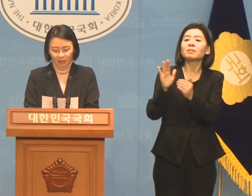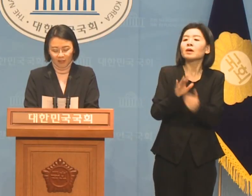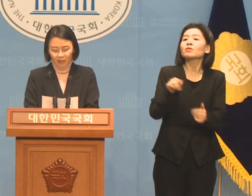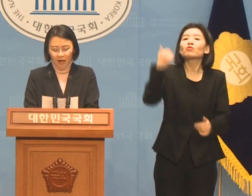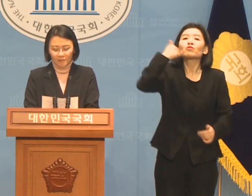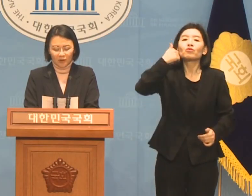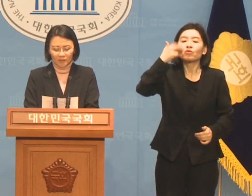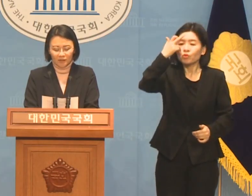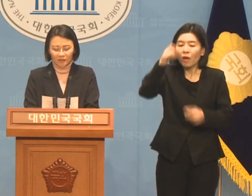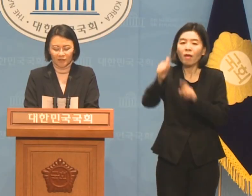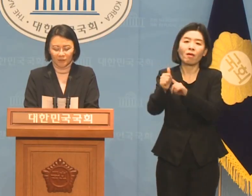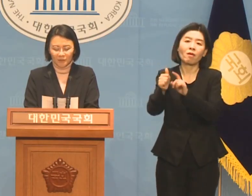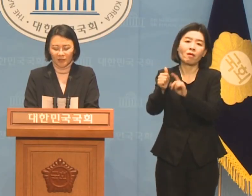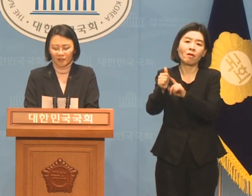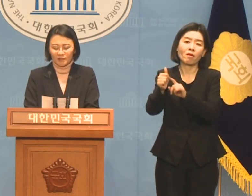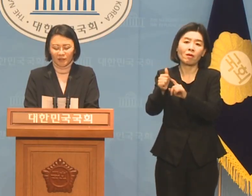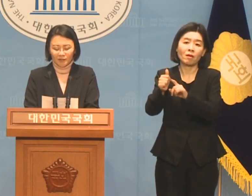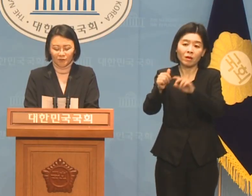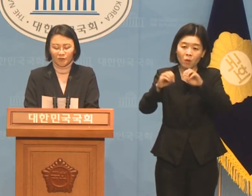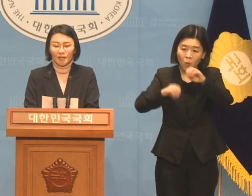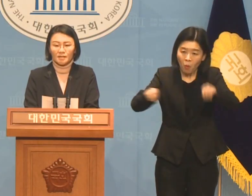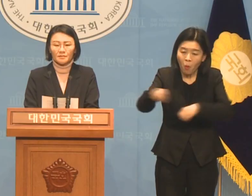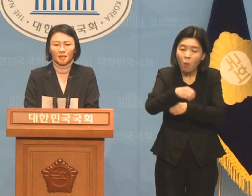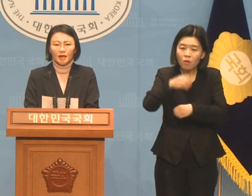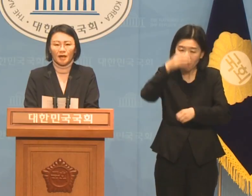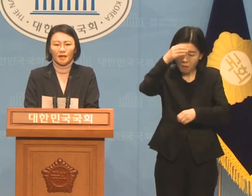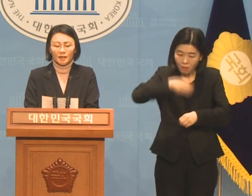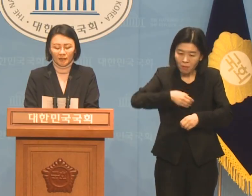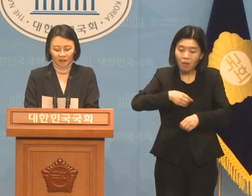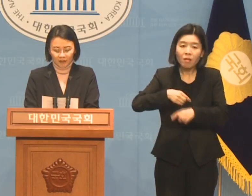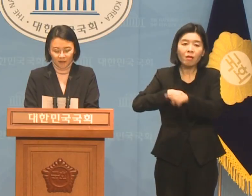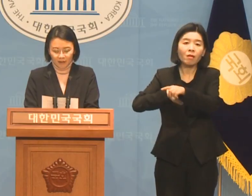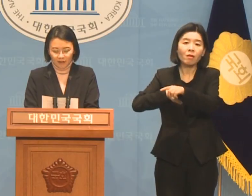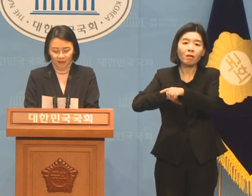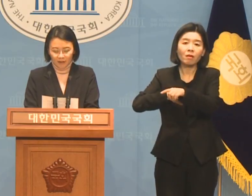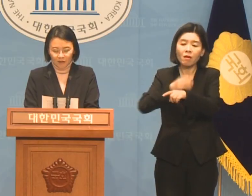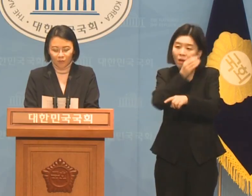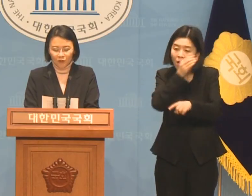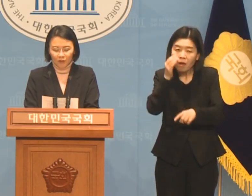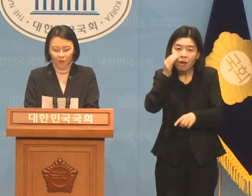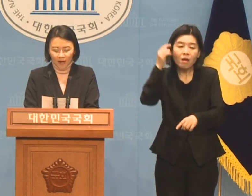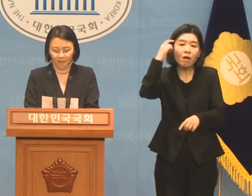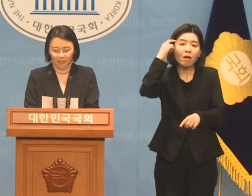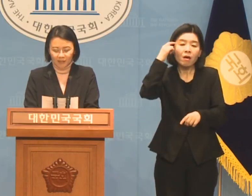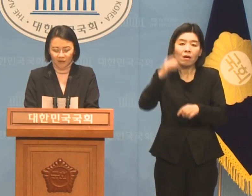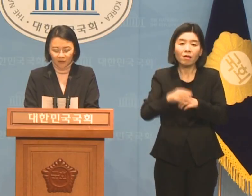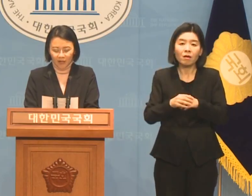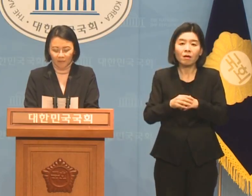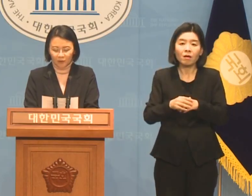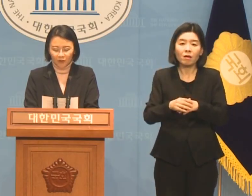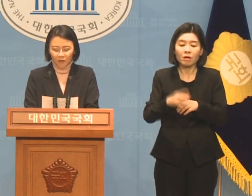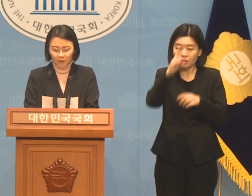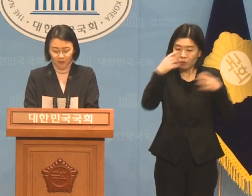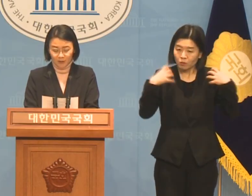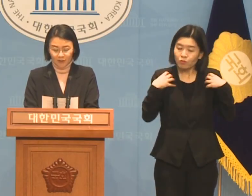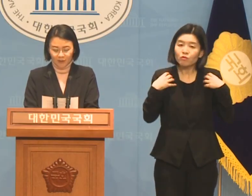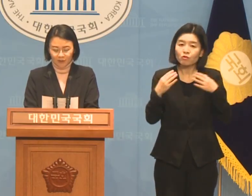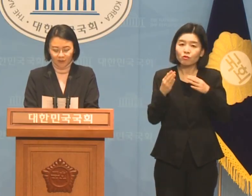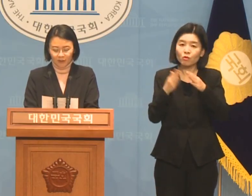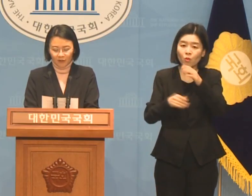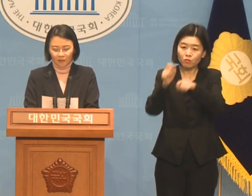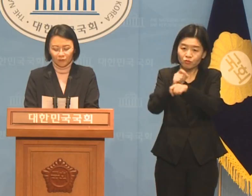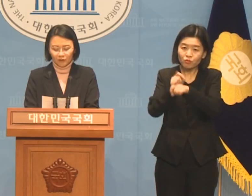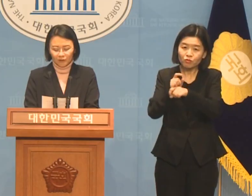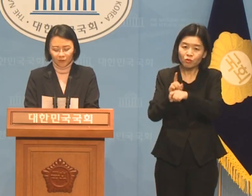장본인이 감히 헌정질서 핑계를 댈 수나 있습니까? 정부 관료가 앞장서 대한민국